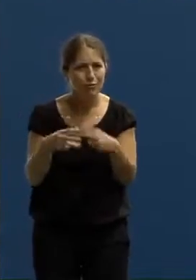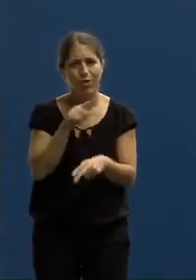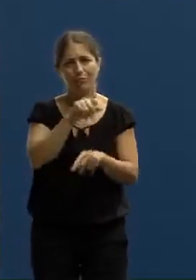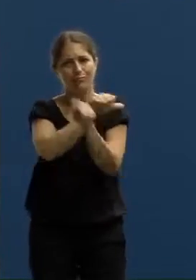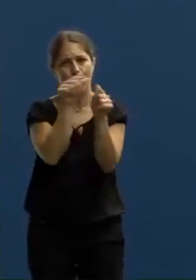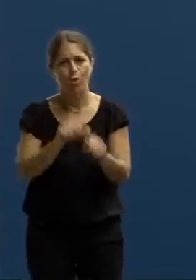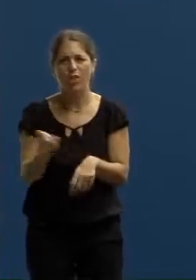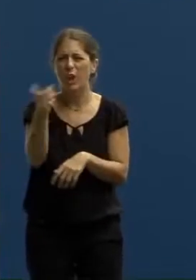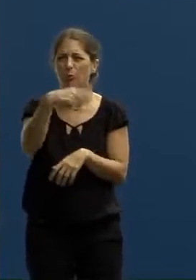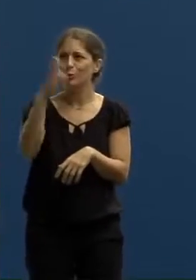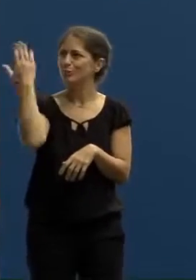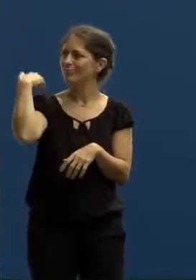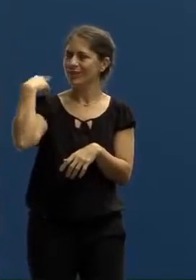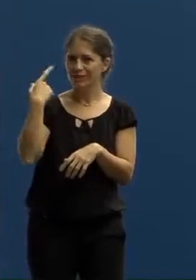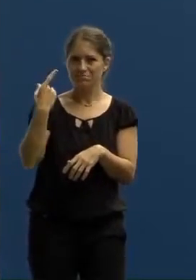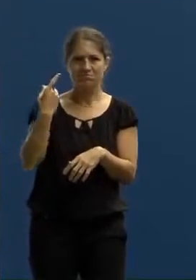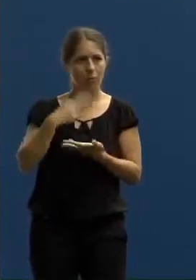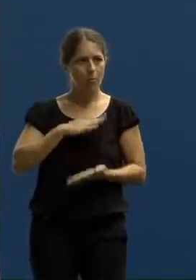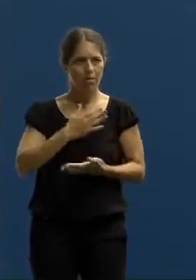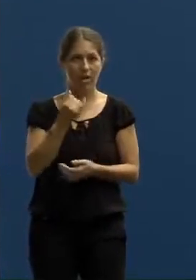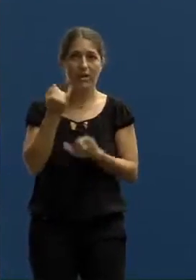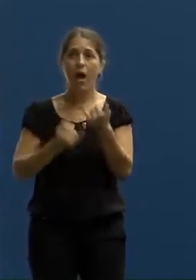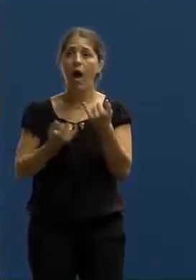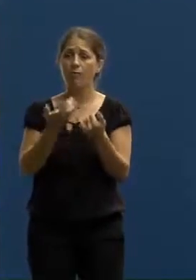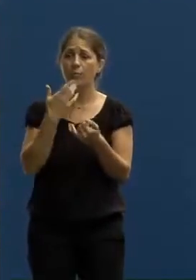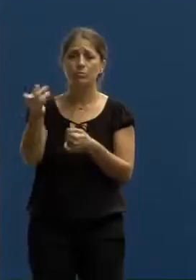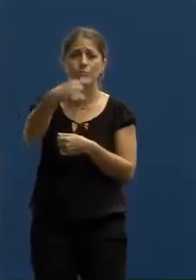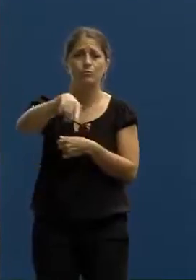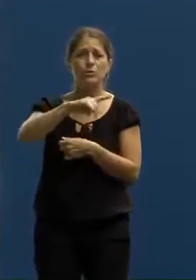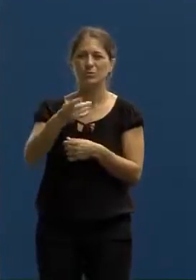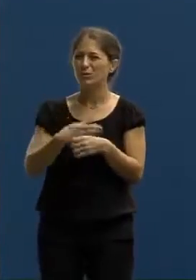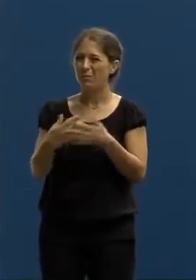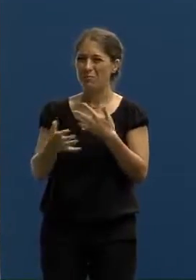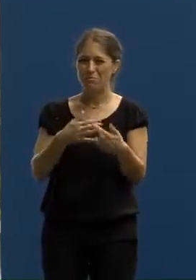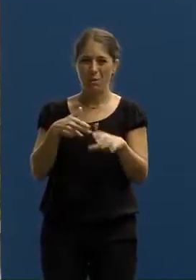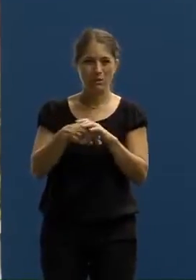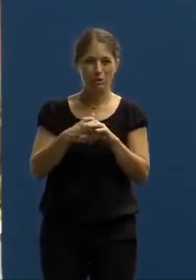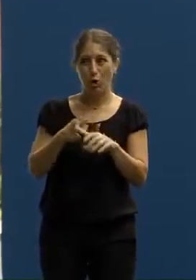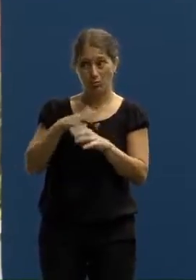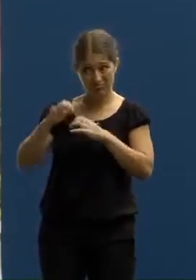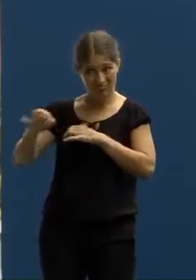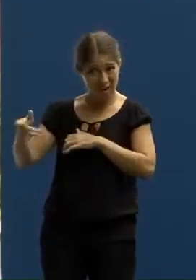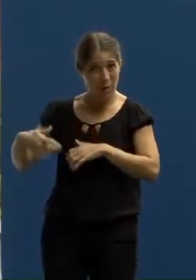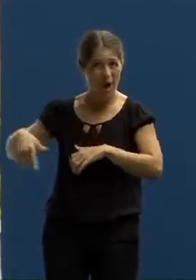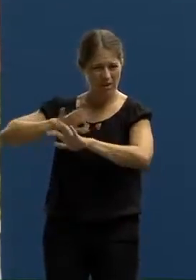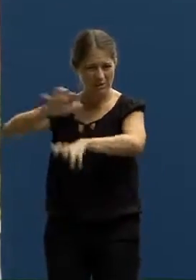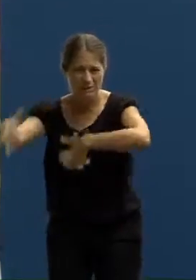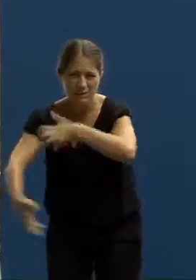de quen fostes capaces no seu momento de recoller cas vosas propias maos o chapapote para que non entrase nas